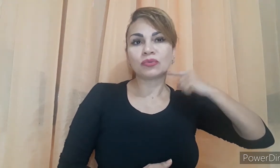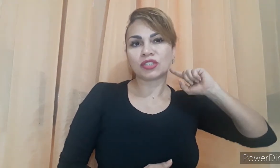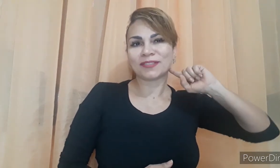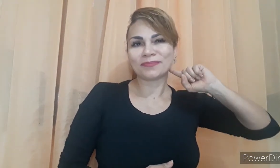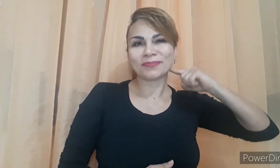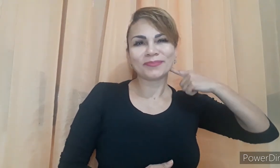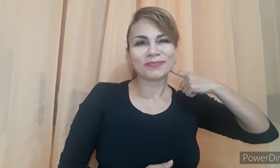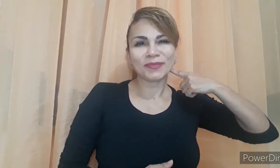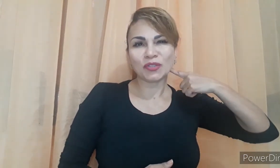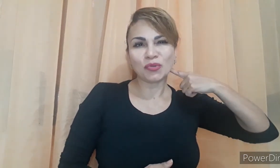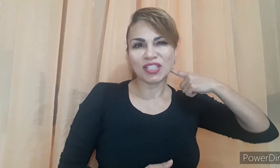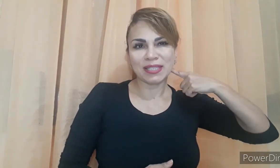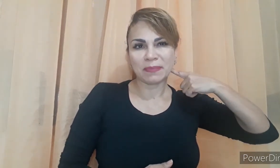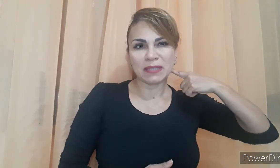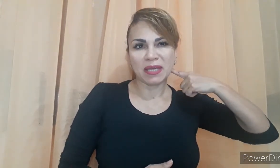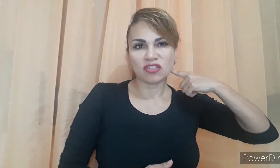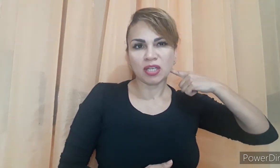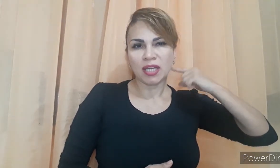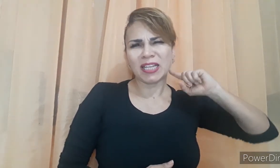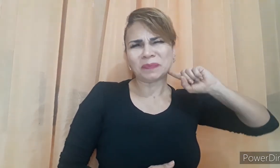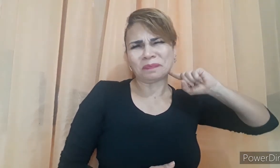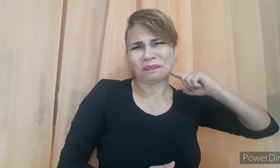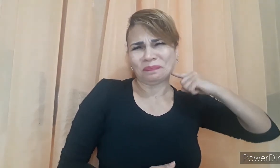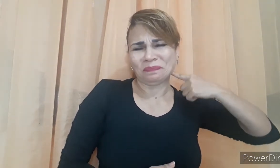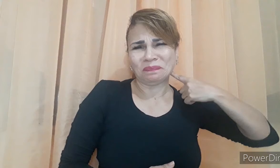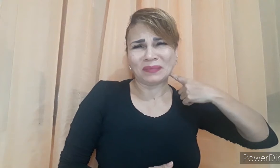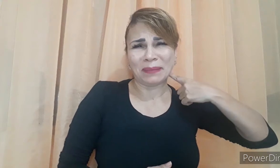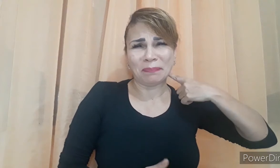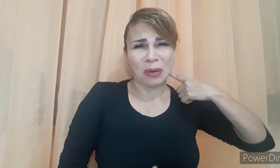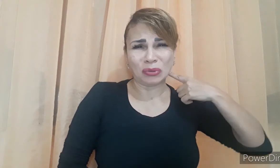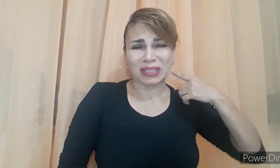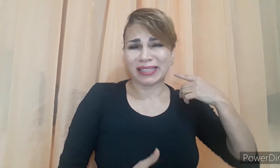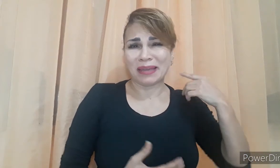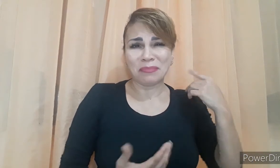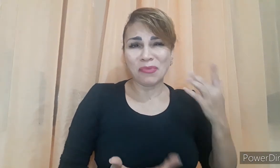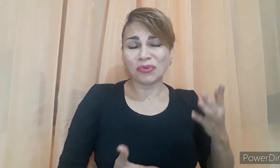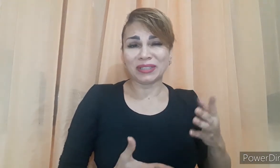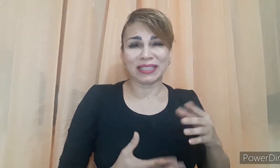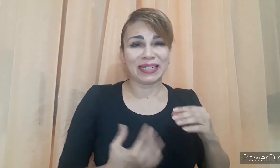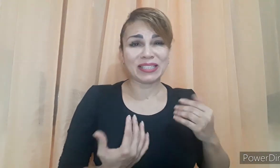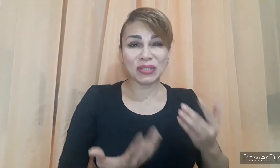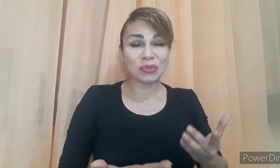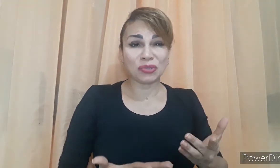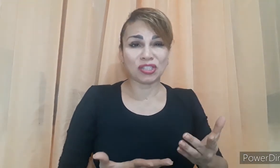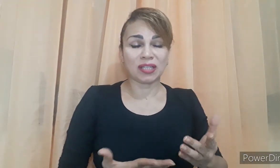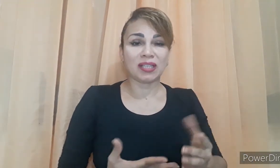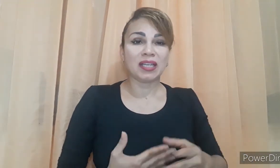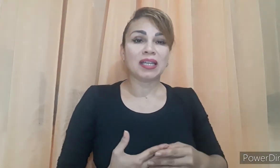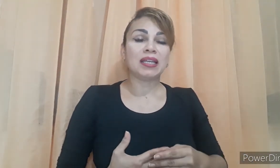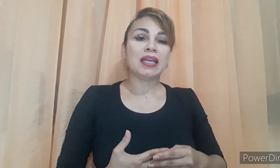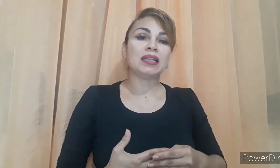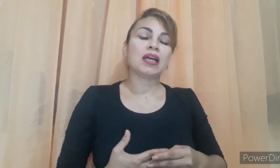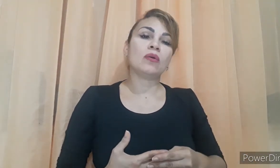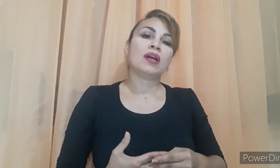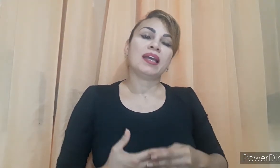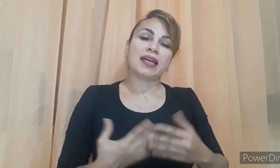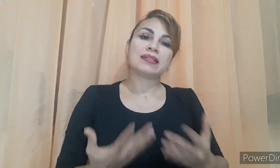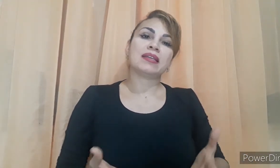suja. Suja simplesmente. Ela é podre, é imunda, é suja, né? Então é assim que a